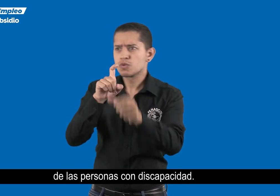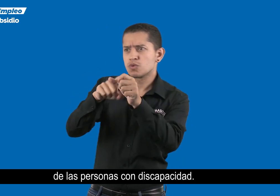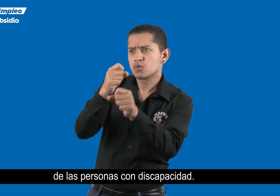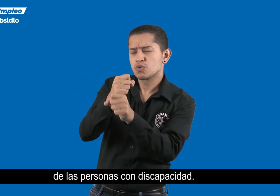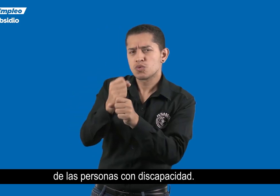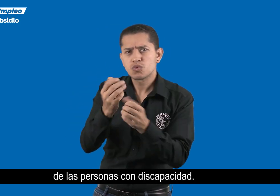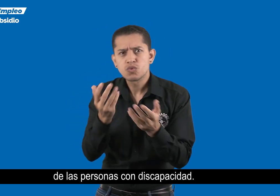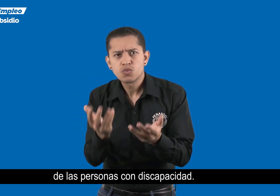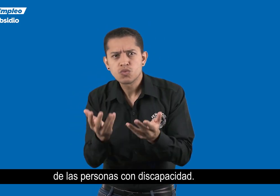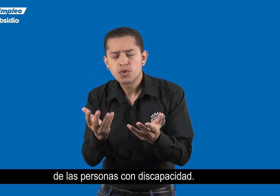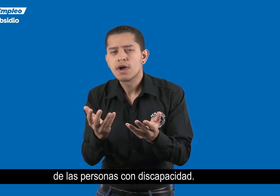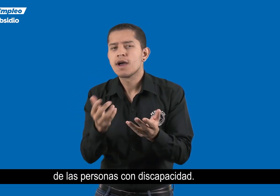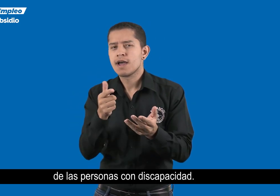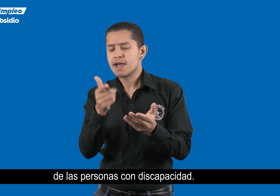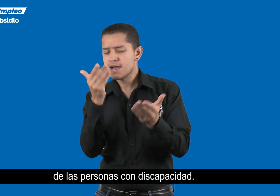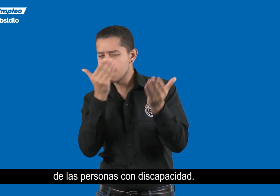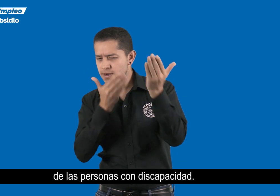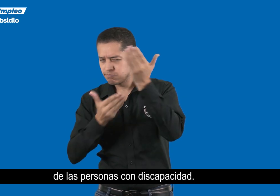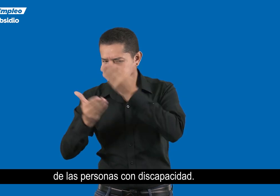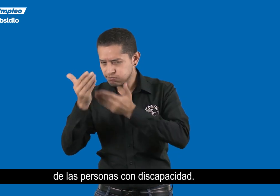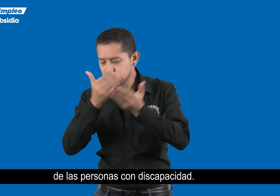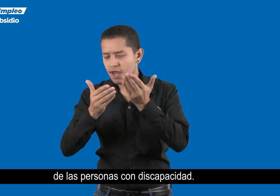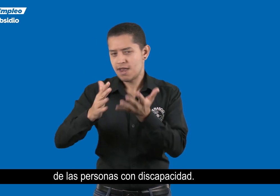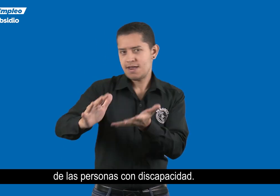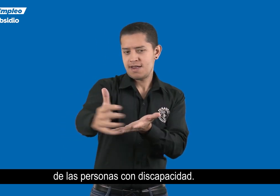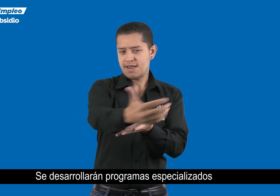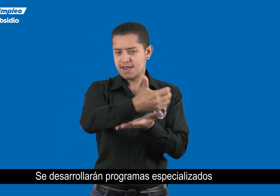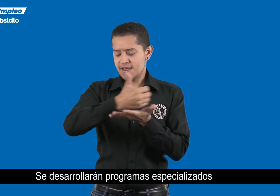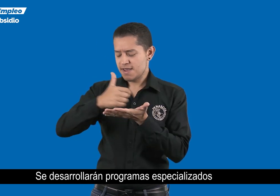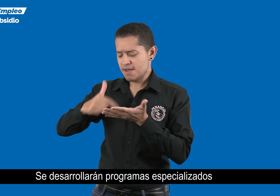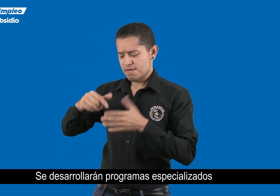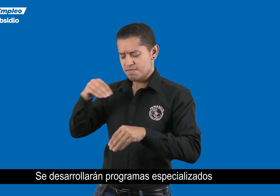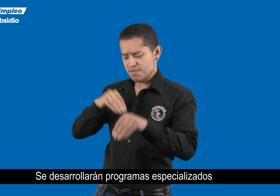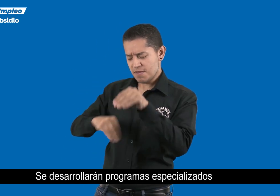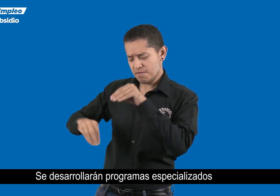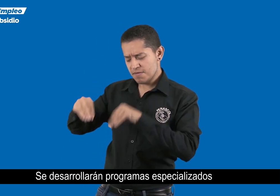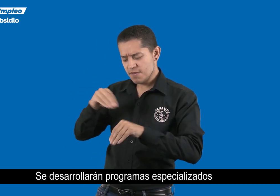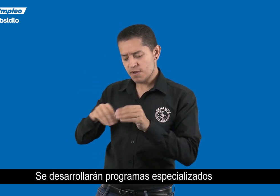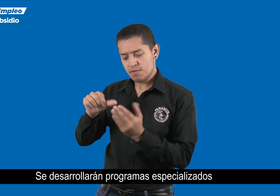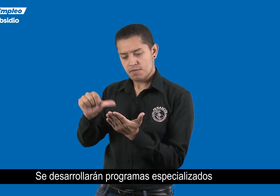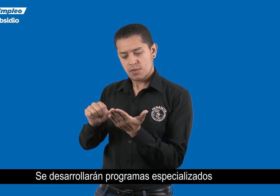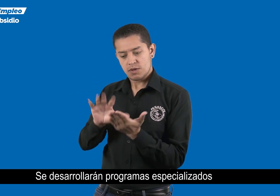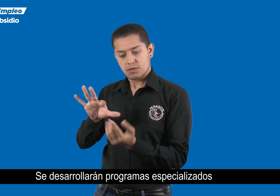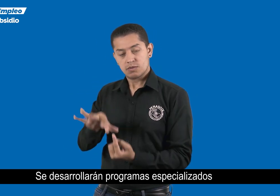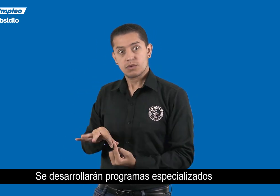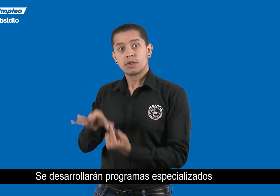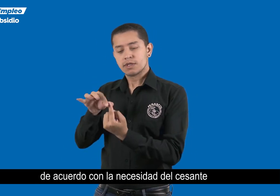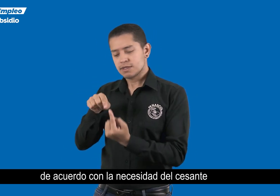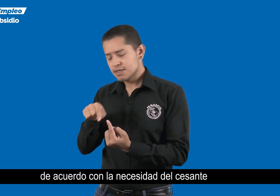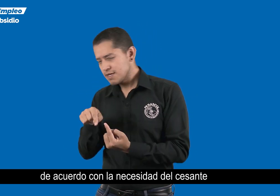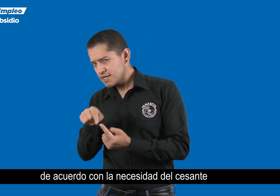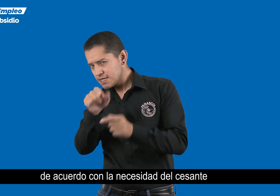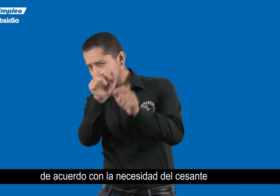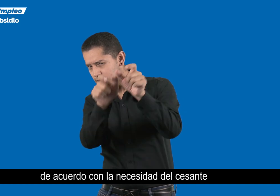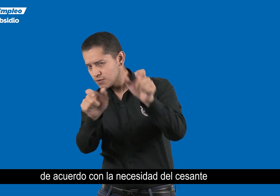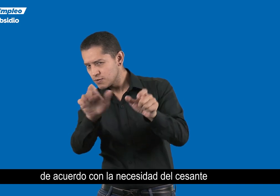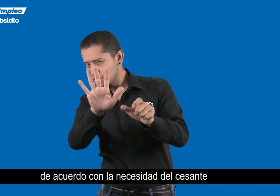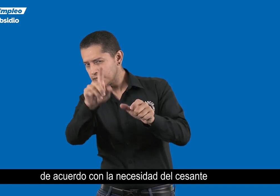personas con discapacidad. Se desarrollarán programas especializados de acuerdo con la necesidad del